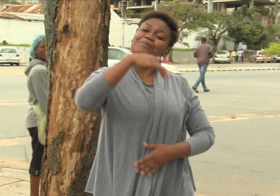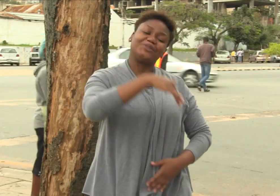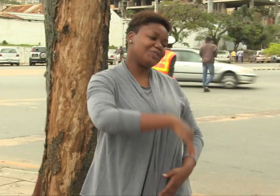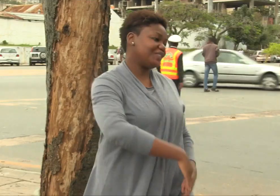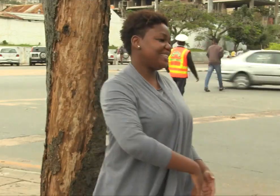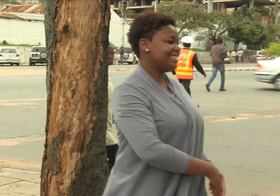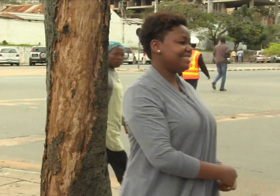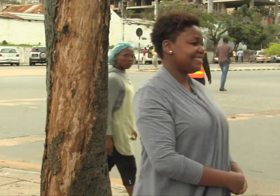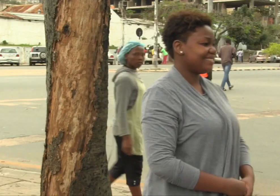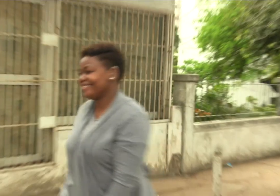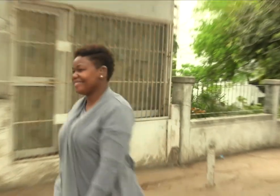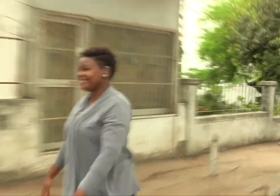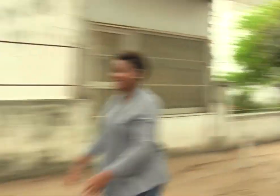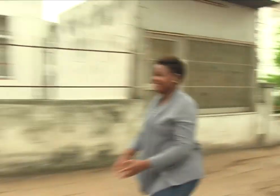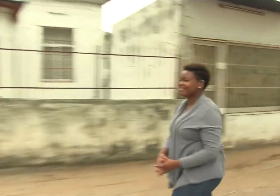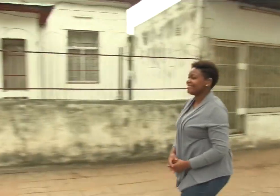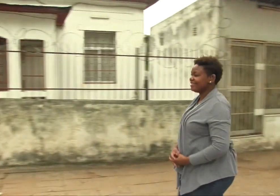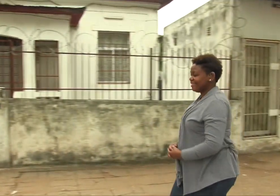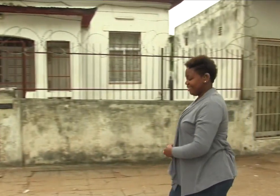Austral.